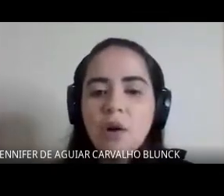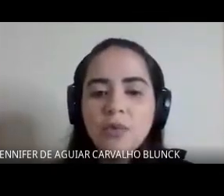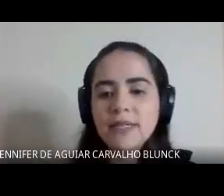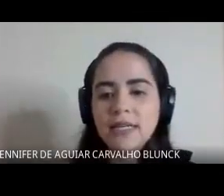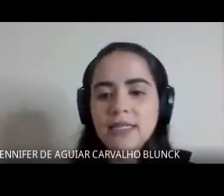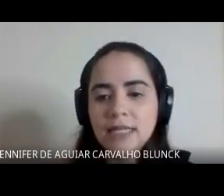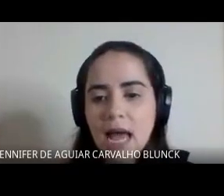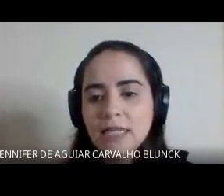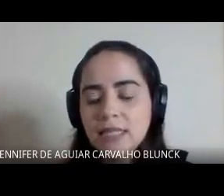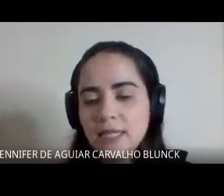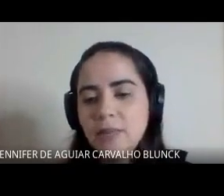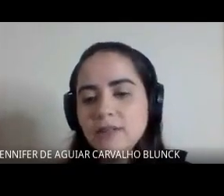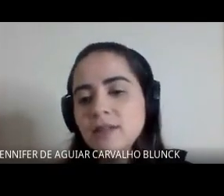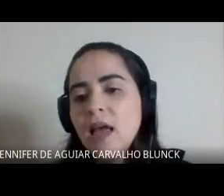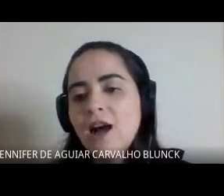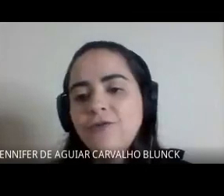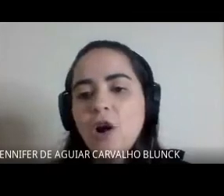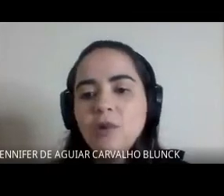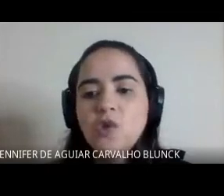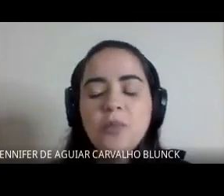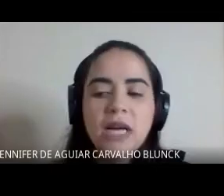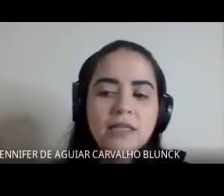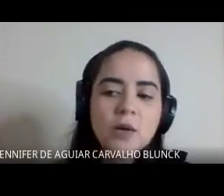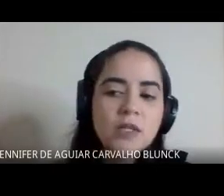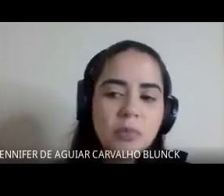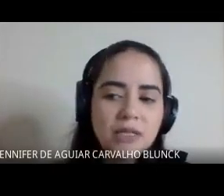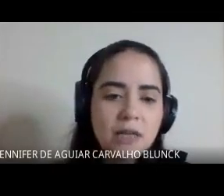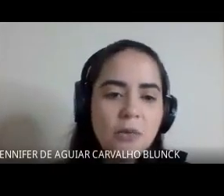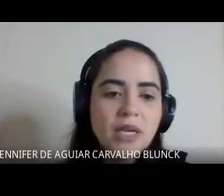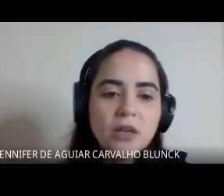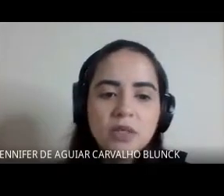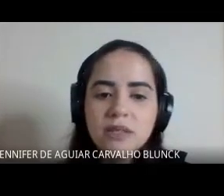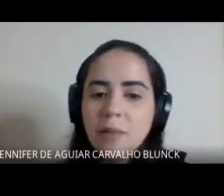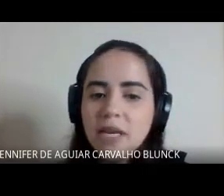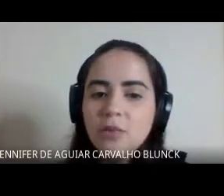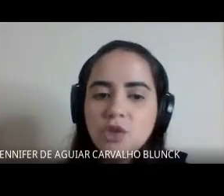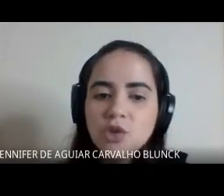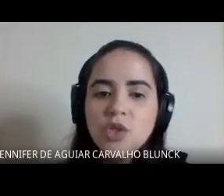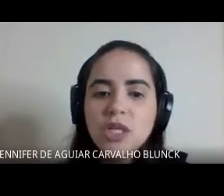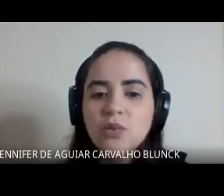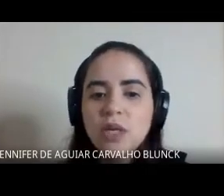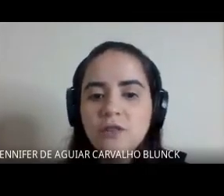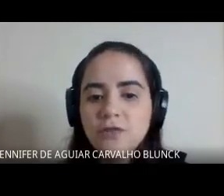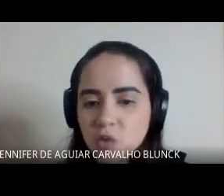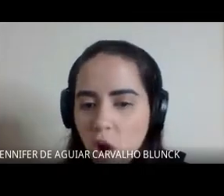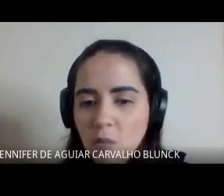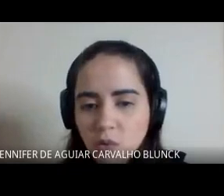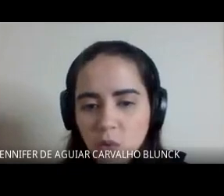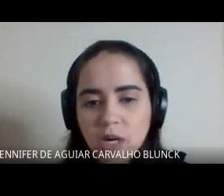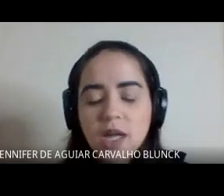Parágrafo único. Entende-se como língua brasileira de sinais, Libras, a forma de comunicação e expressão em que o